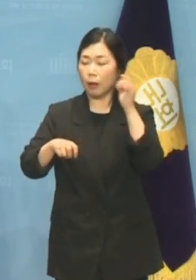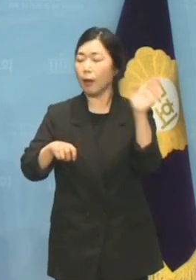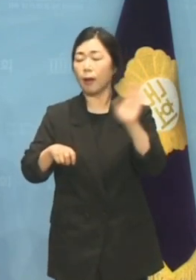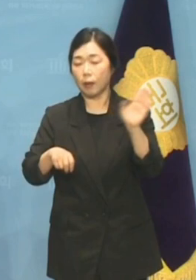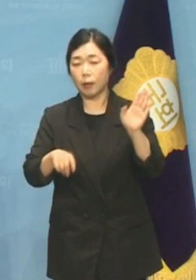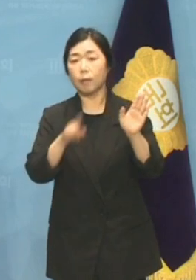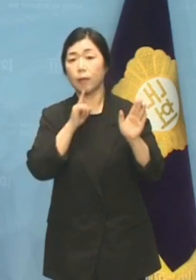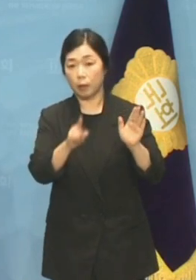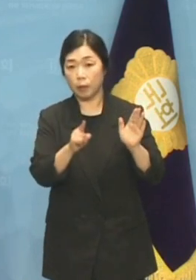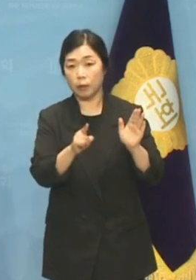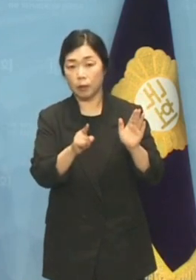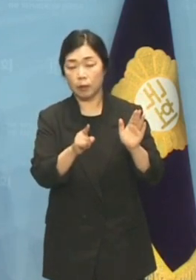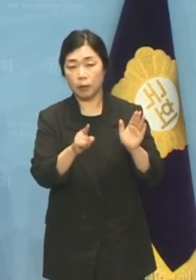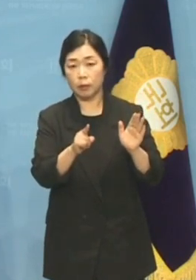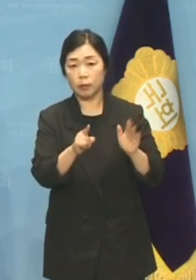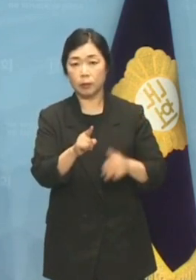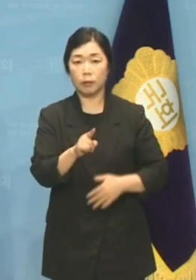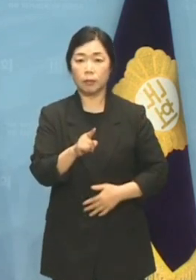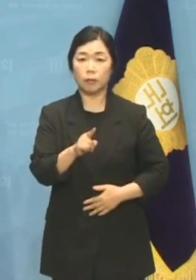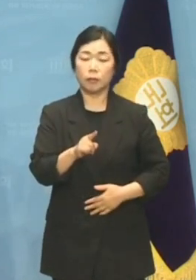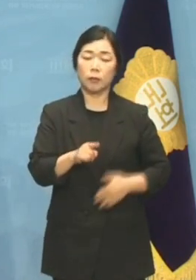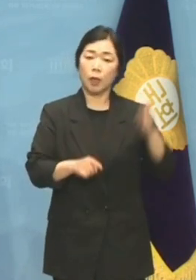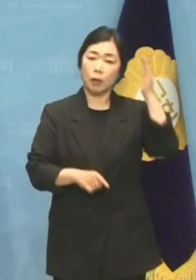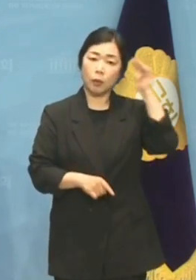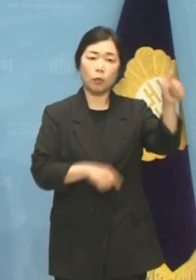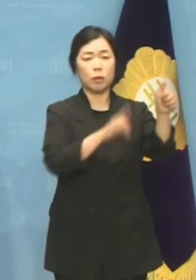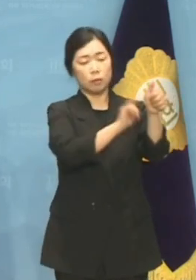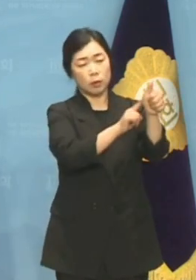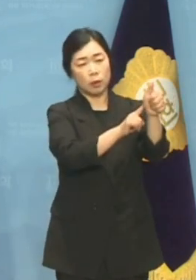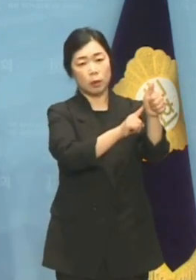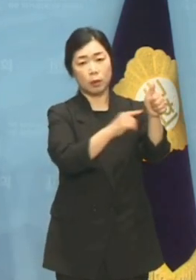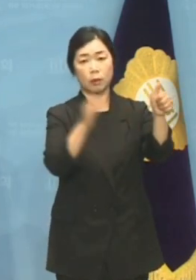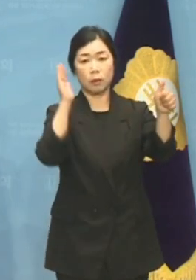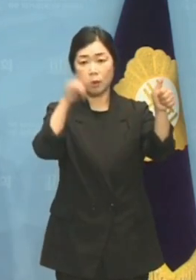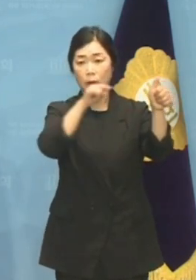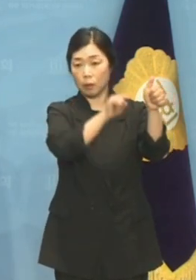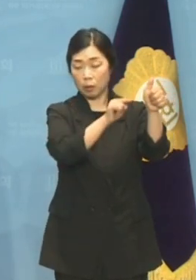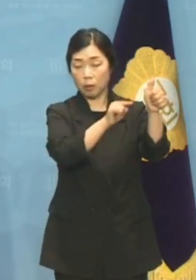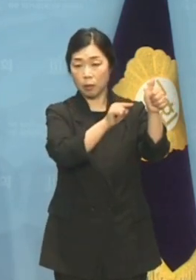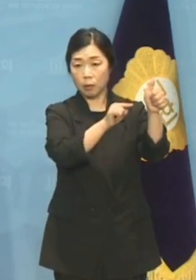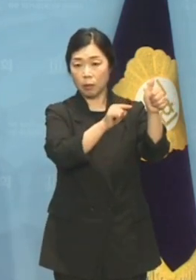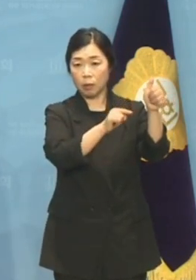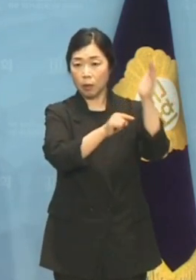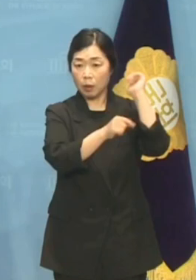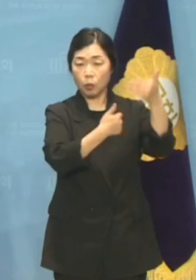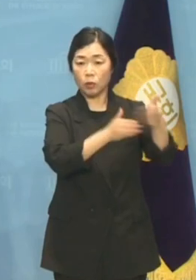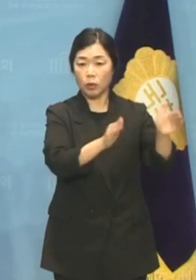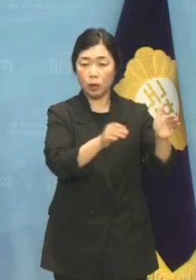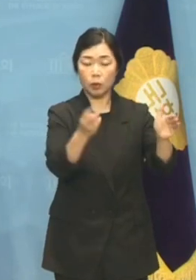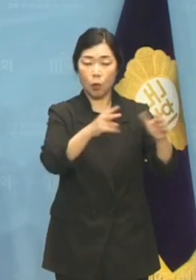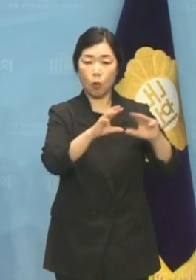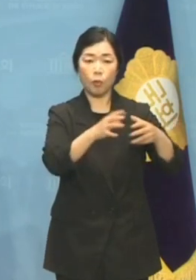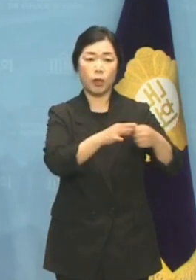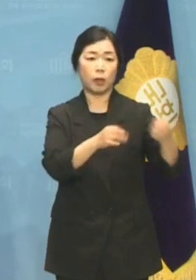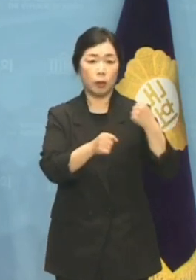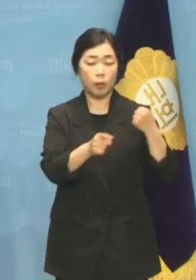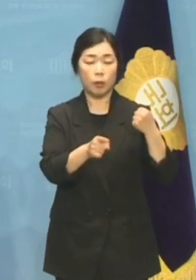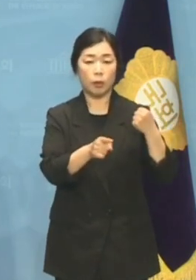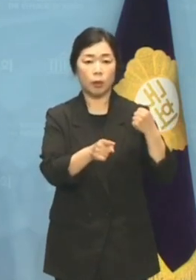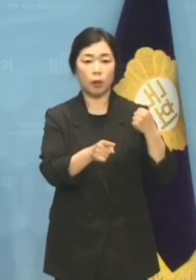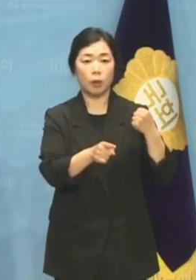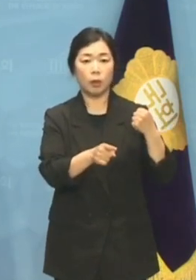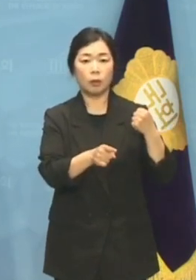없다 이렇게 말했습니다. 대통령이 이와 같은 발언에 대해 대통령실과 국민의힘은